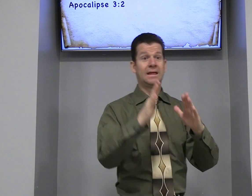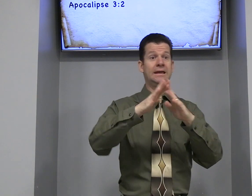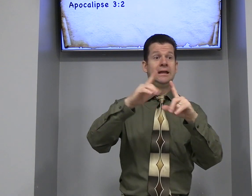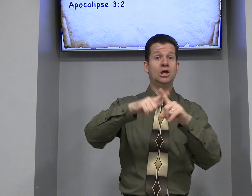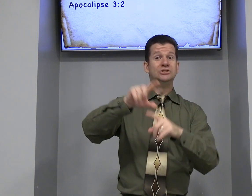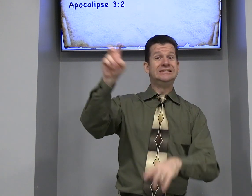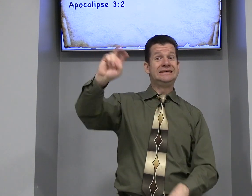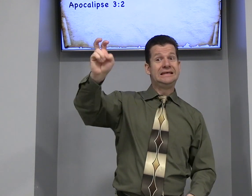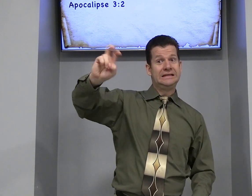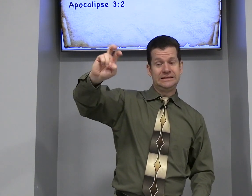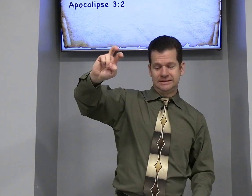Agora, a quinta